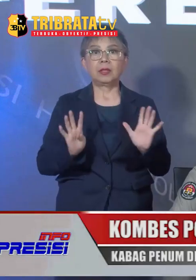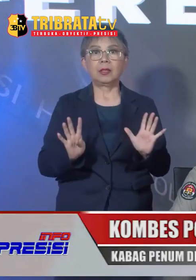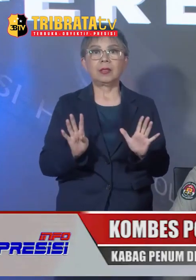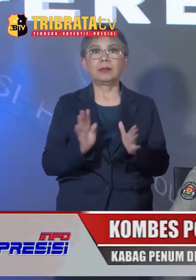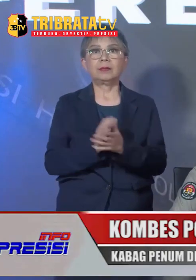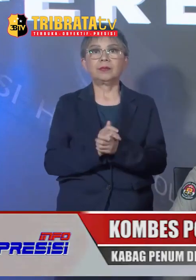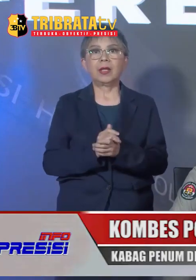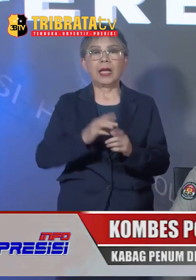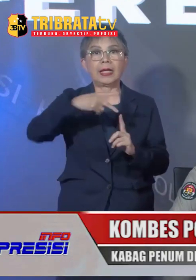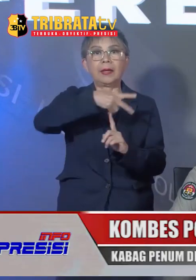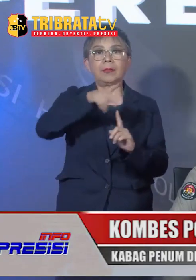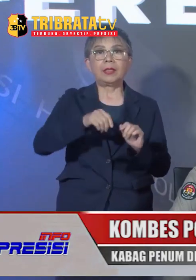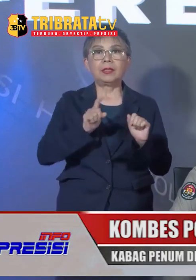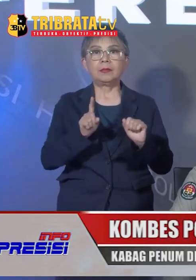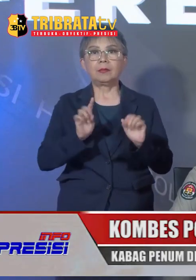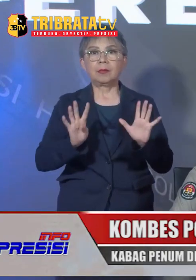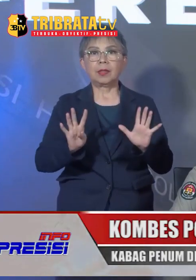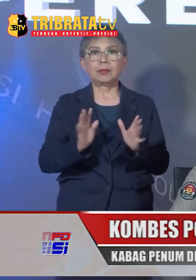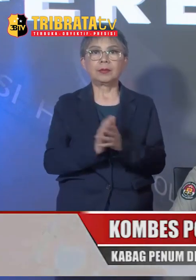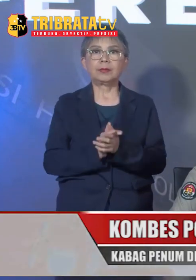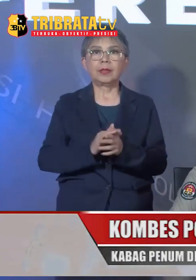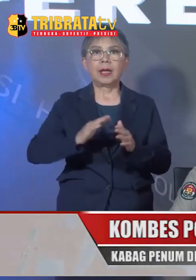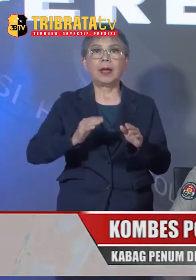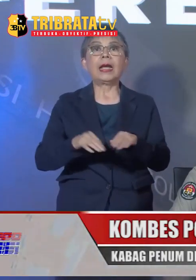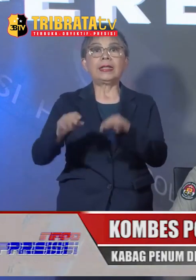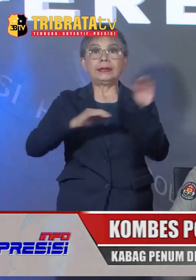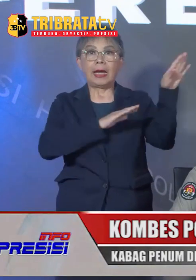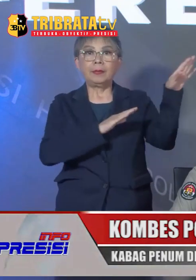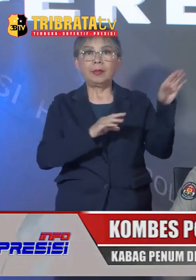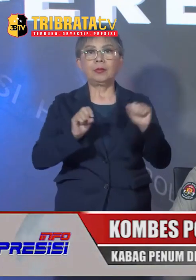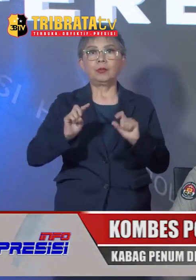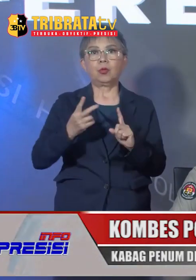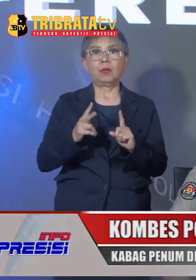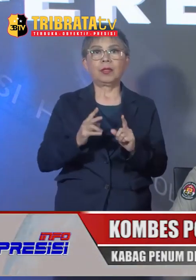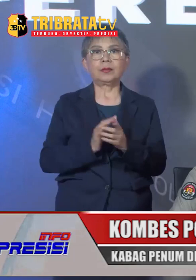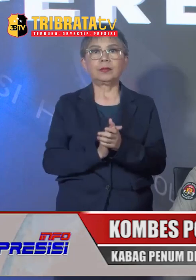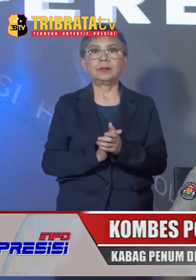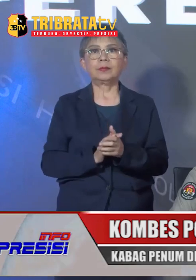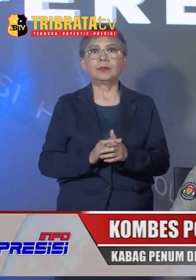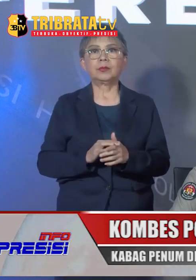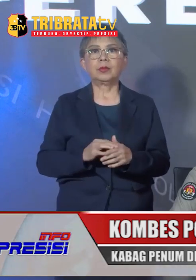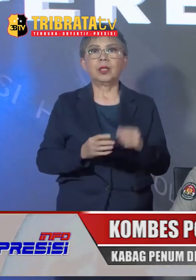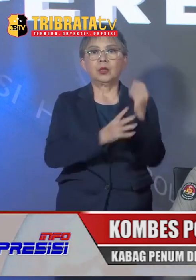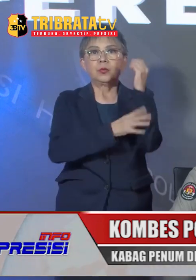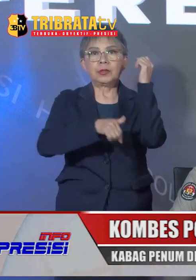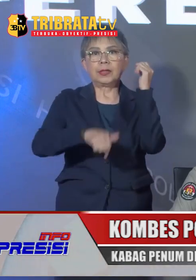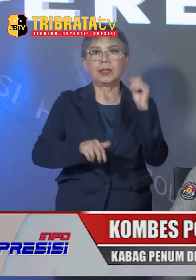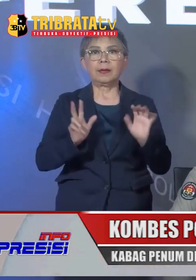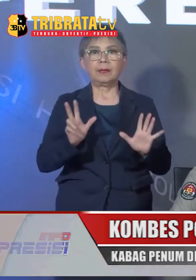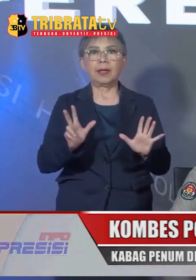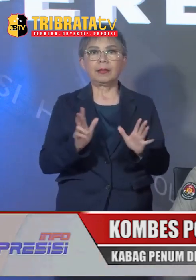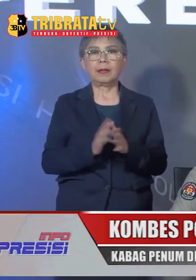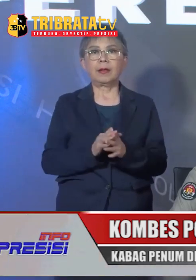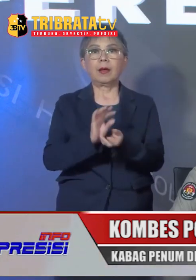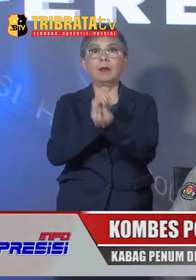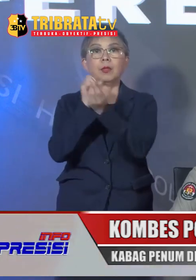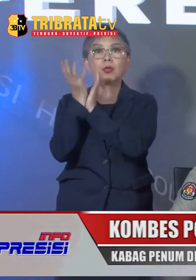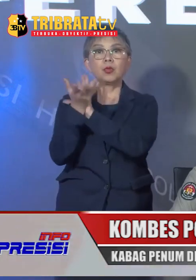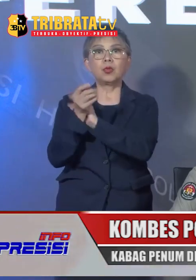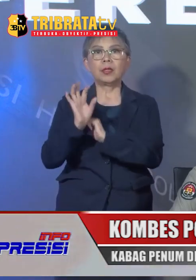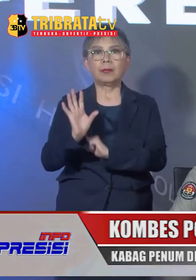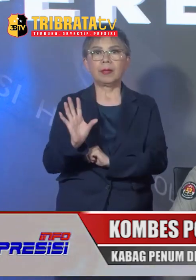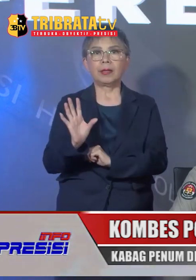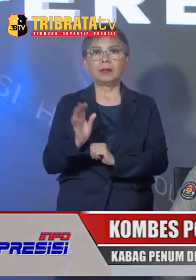Polda Kepri 19 Polda Jambi 12 Polda Sumsel 8 Polda